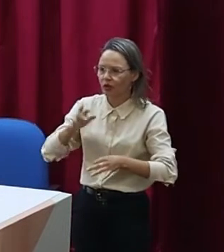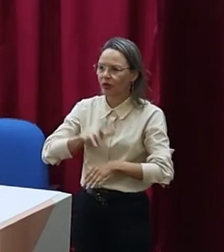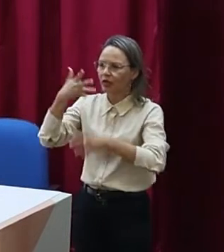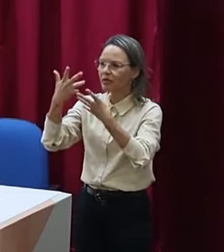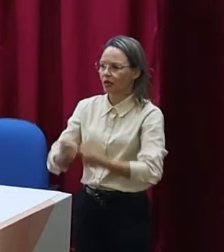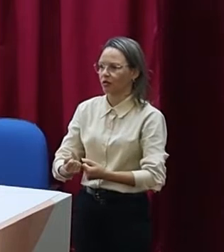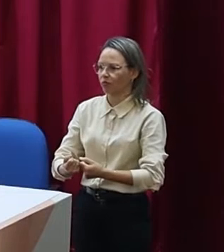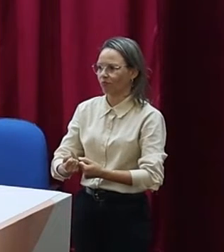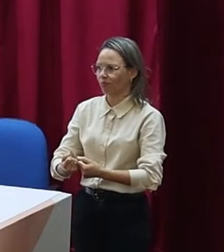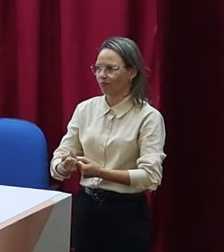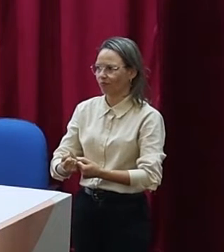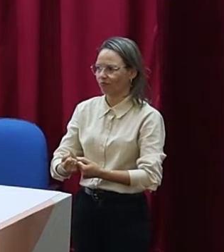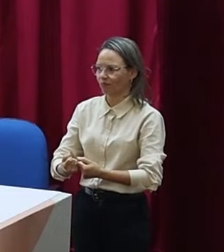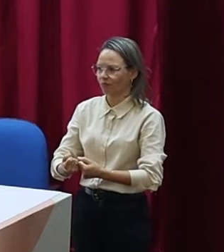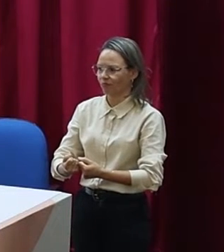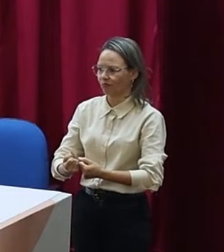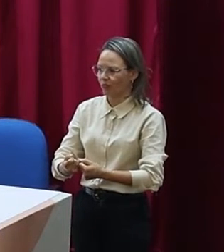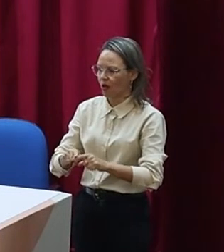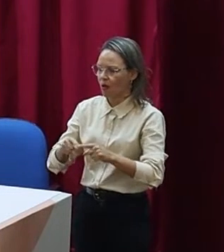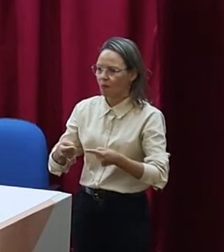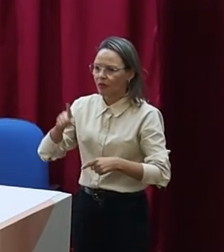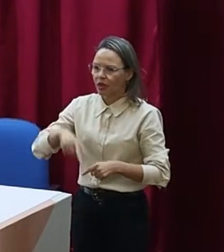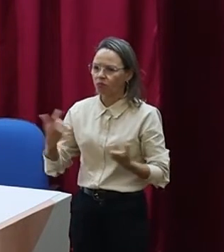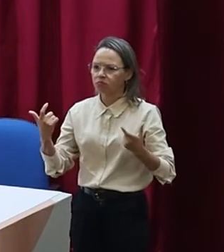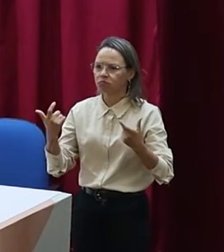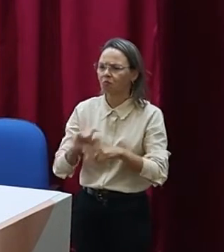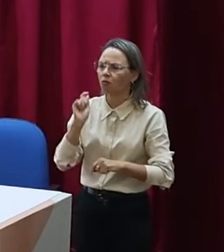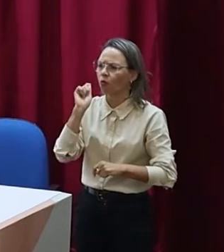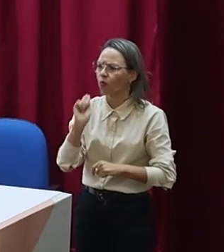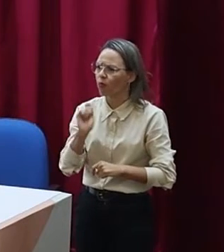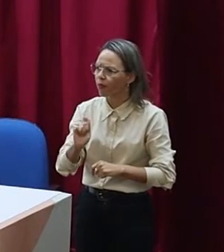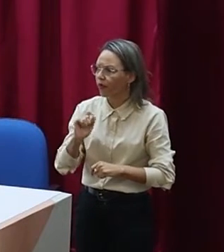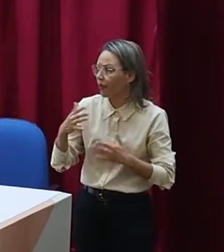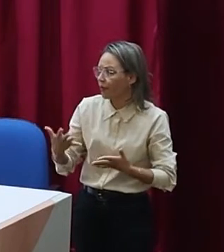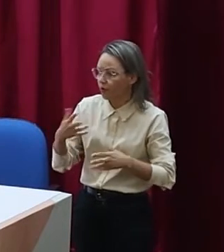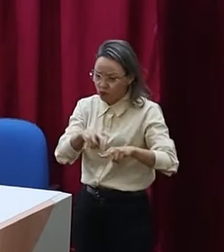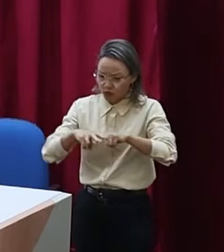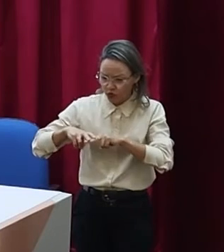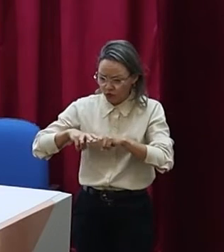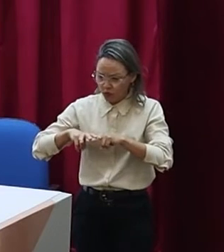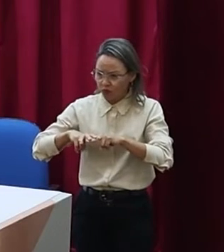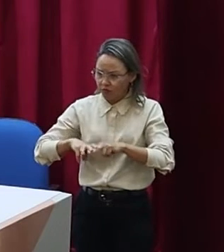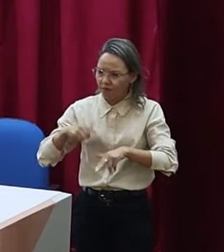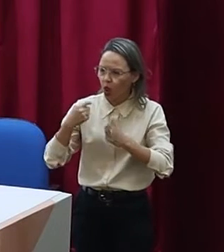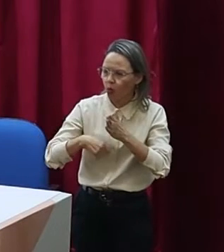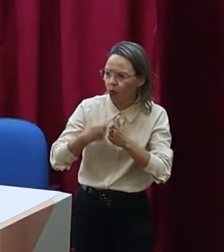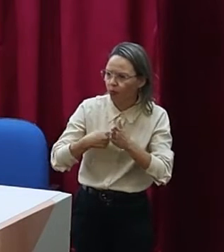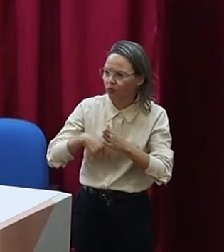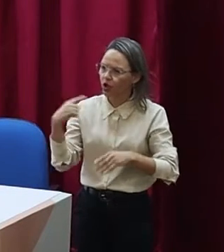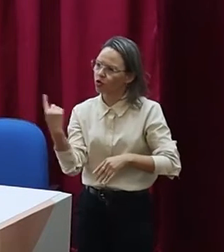reconhecimento. Sendo que é muito pouco provável que o motivo do conflito linguístico que nós